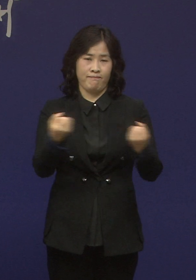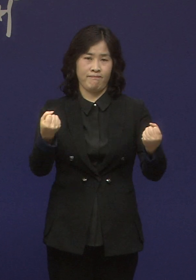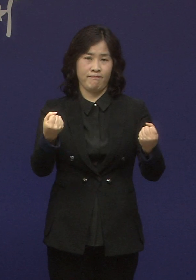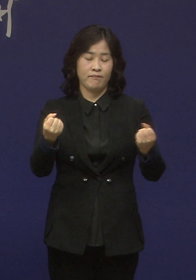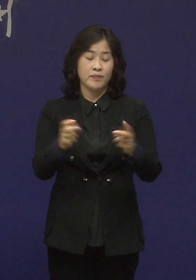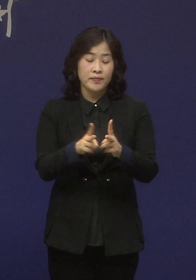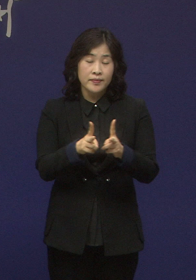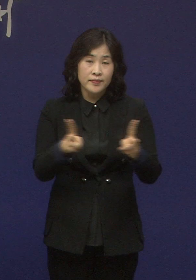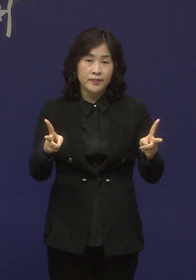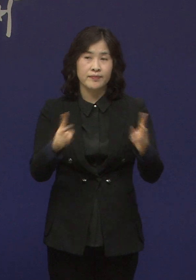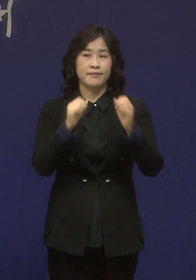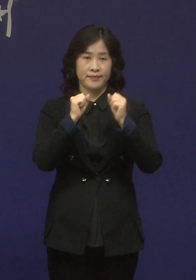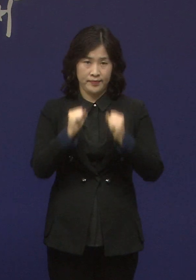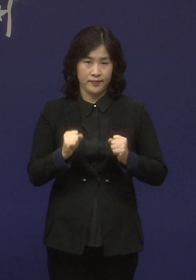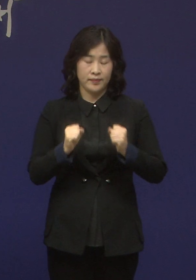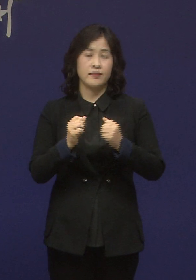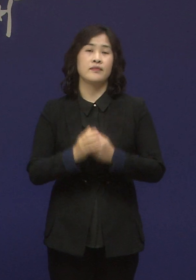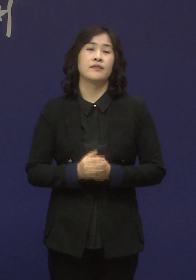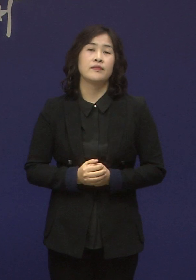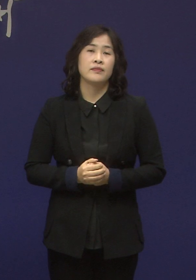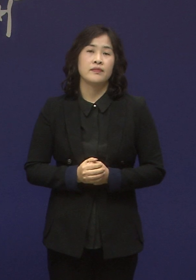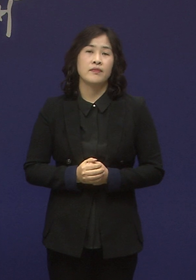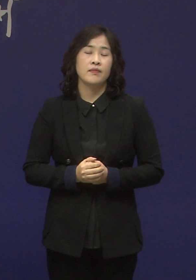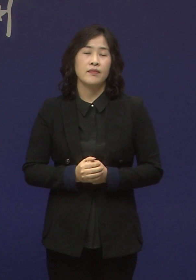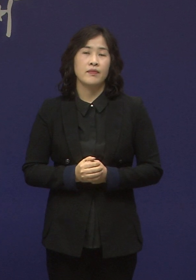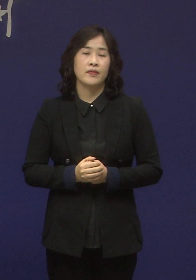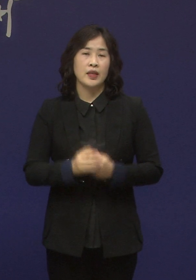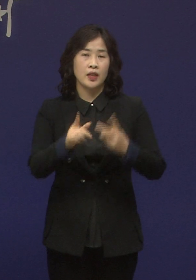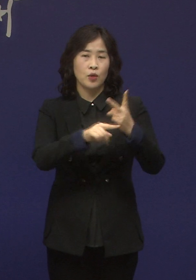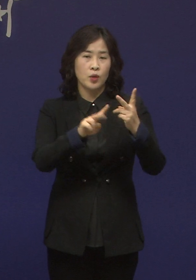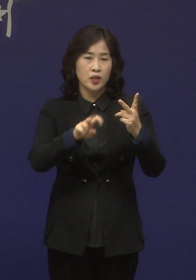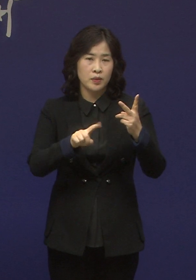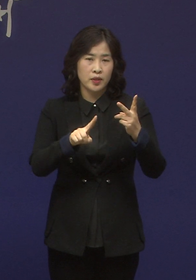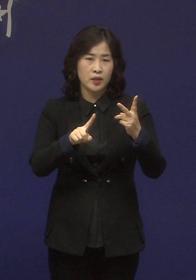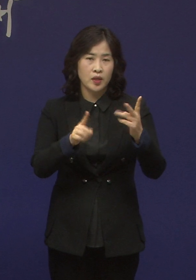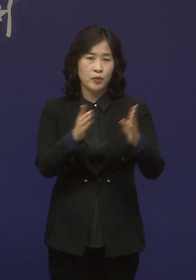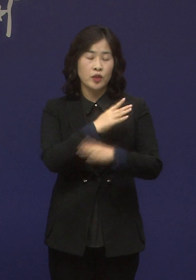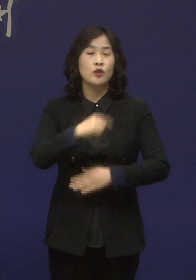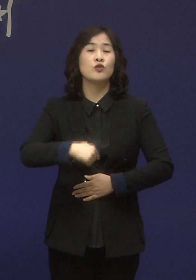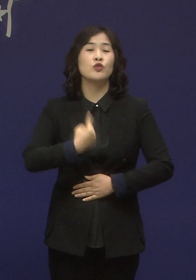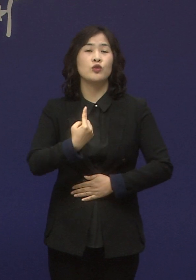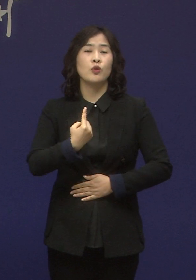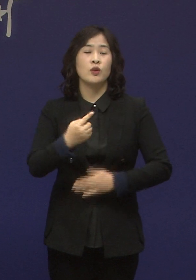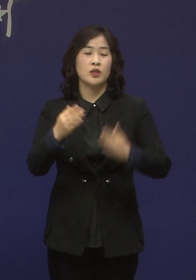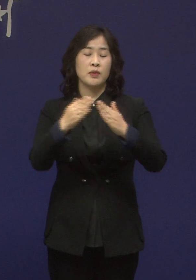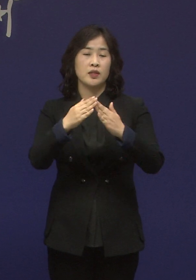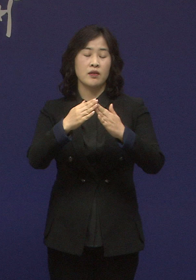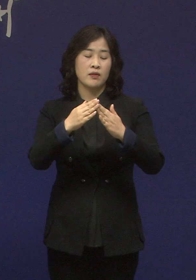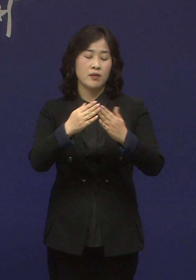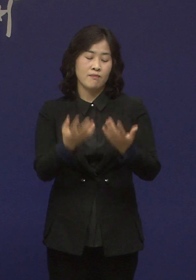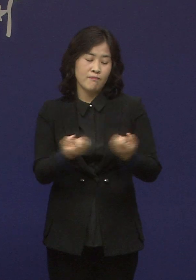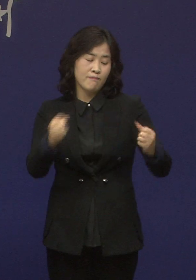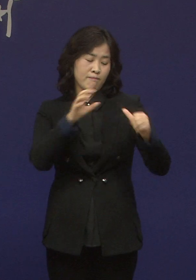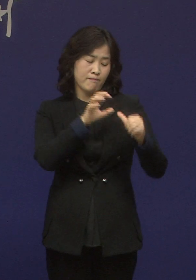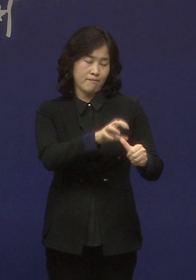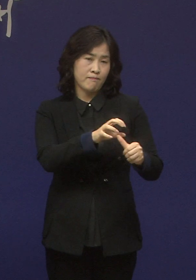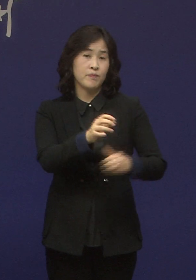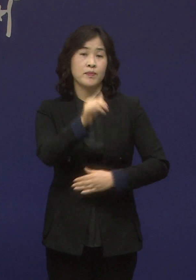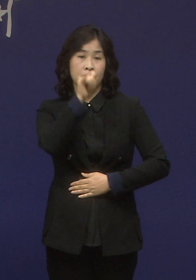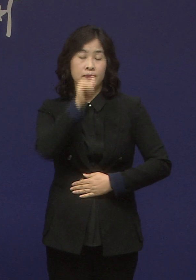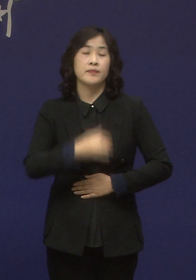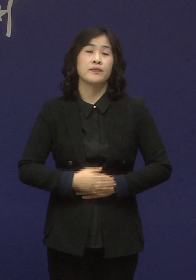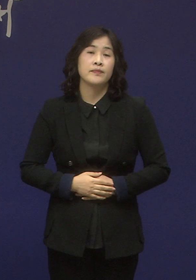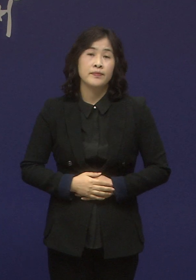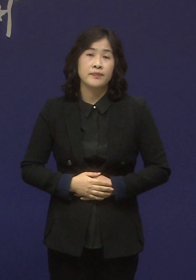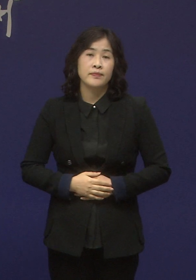별도로 2층에 거주하면서 21일부터 스스로 자가격리를 실시하고